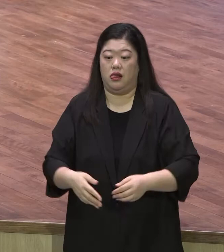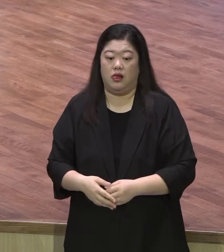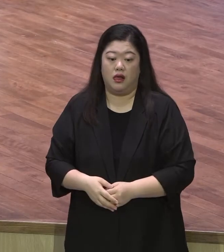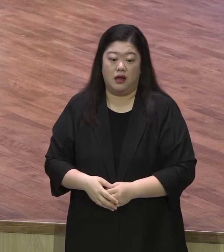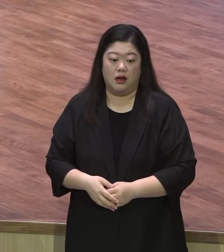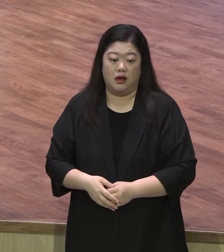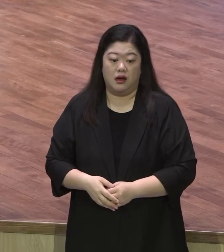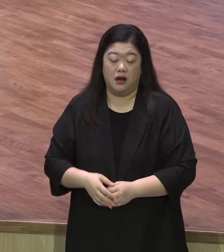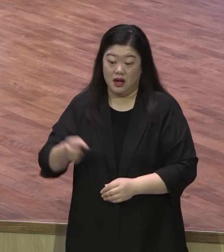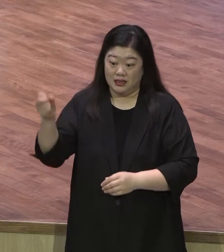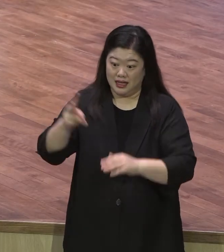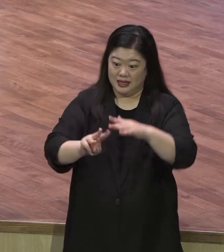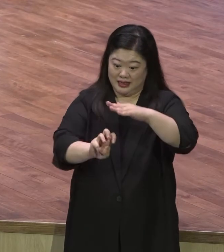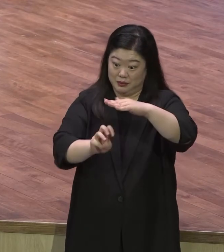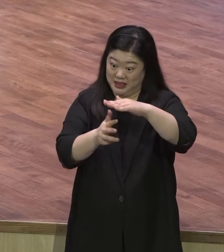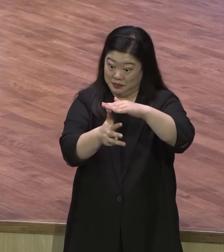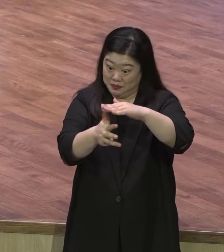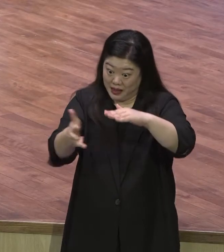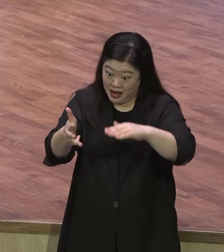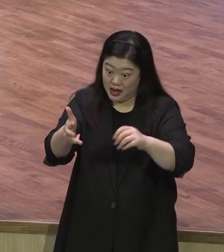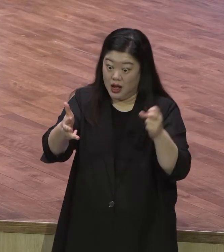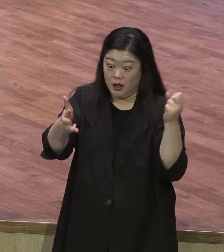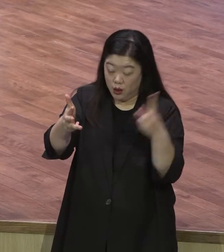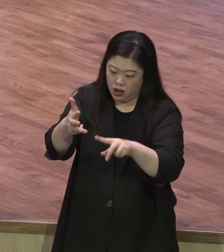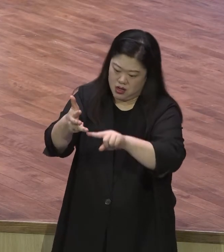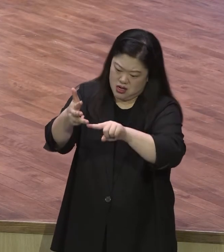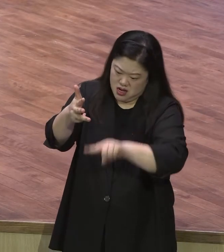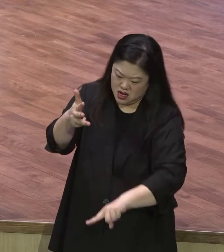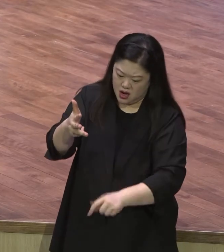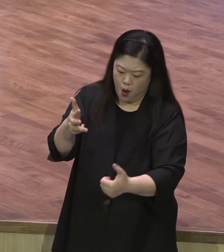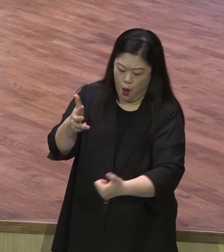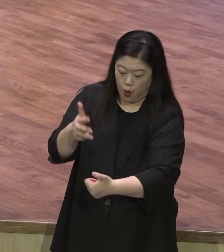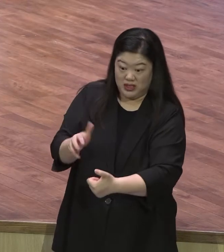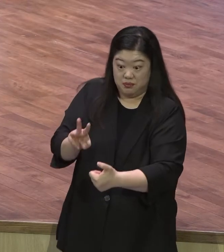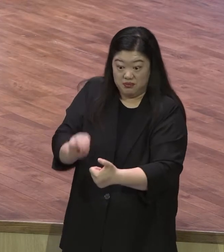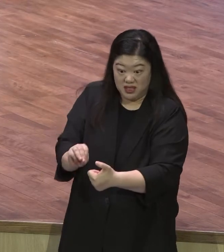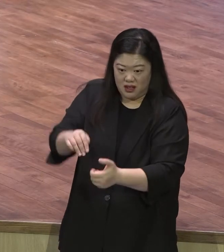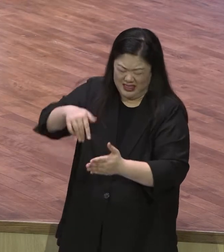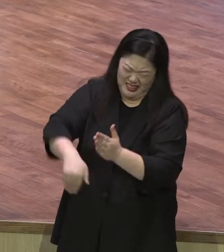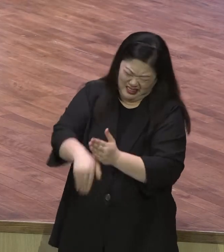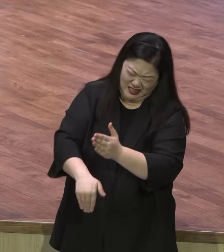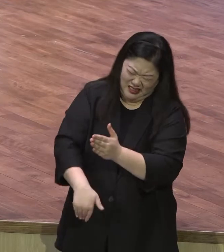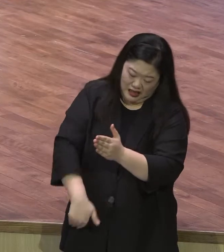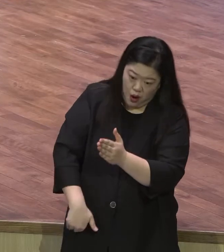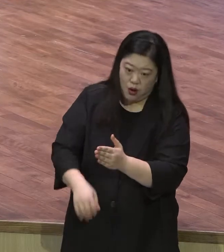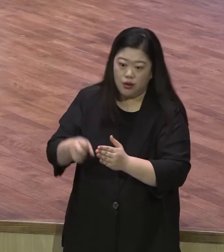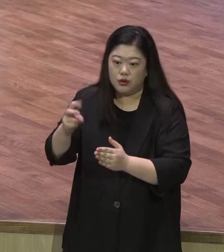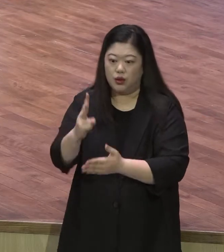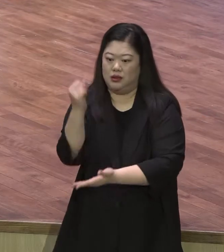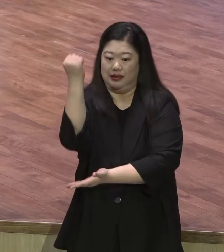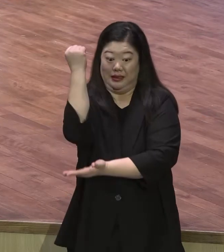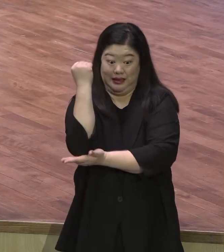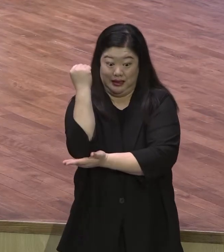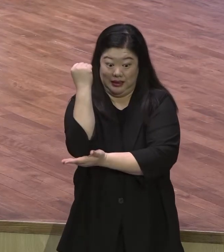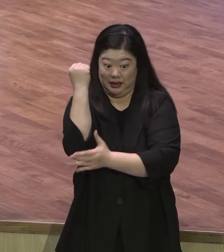30m 또 내려가. 30m로 그렇게 직경 30m 길이가